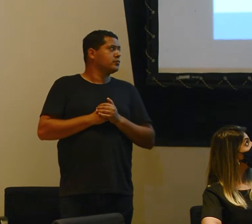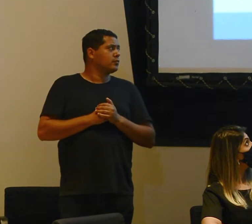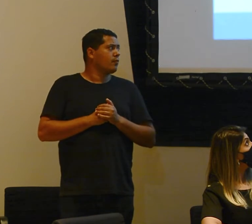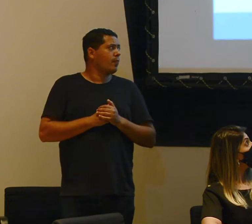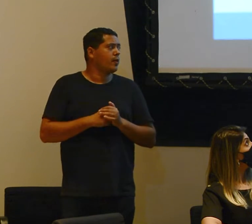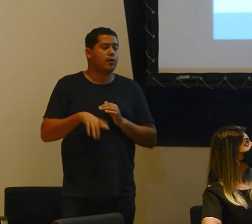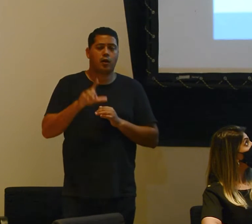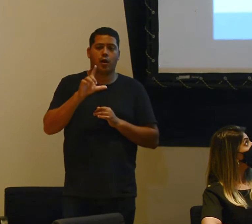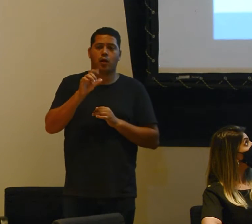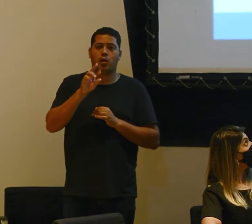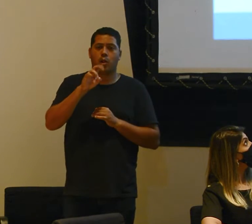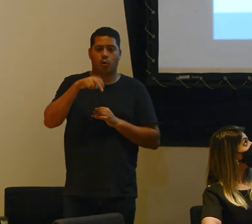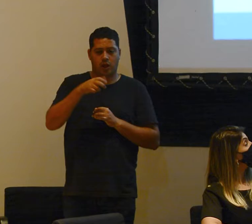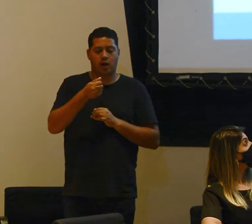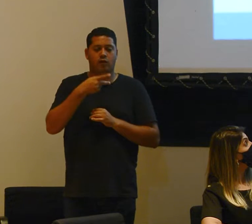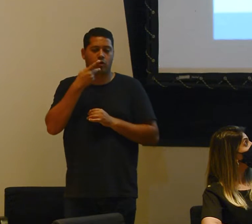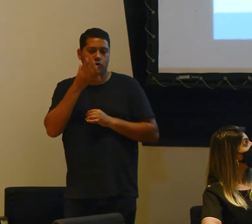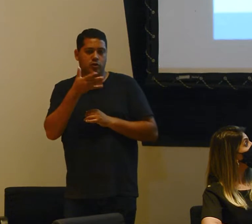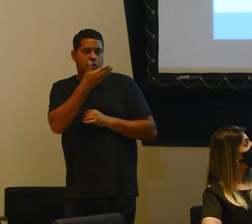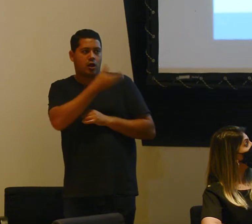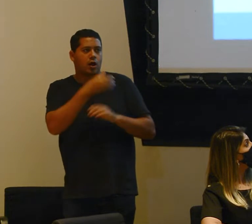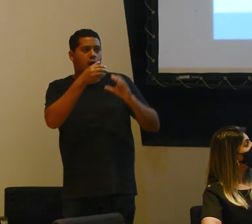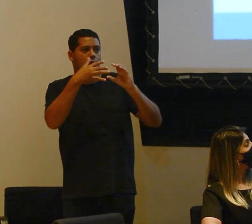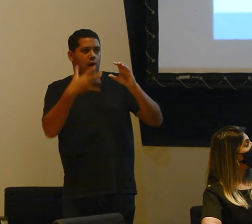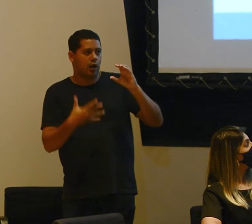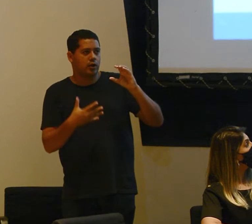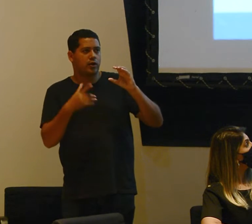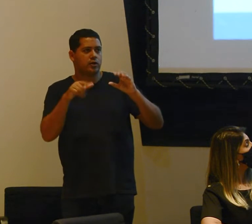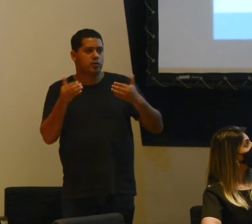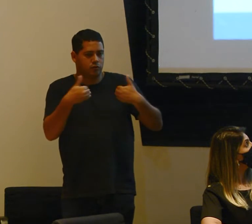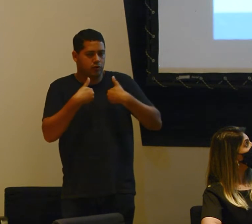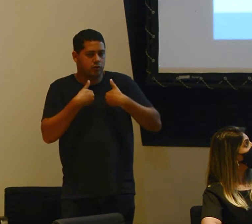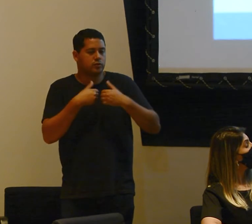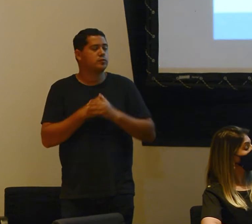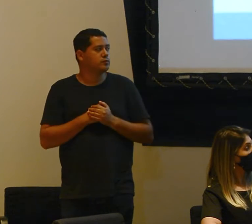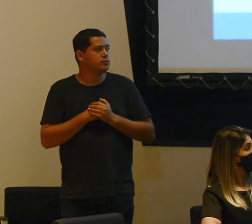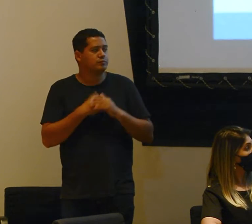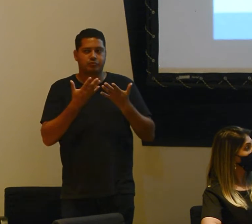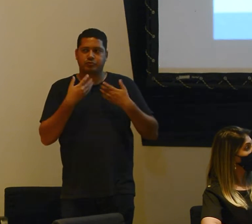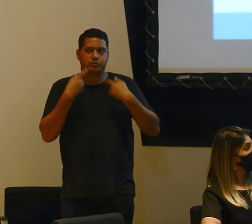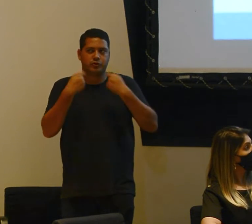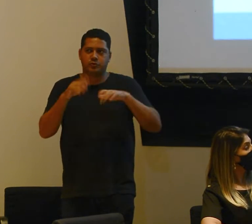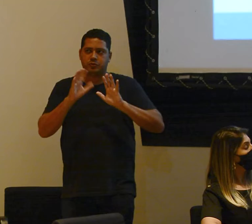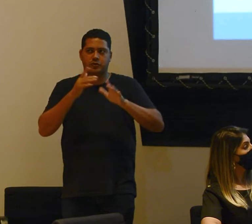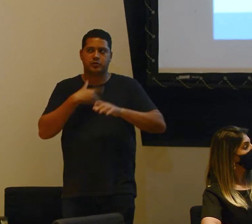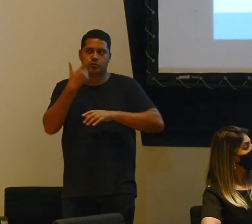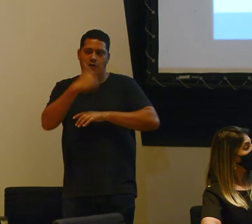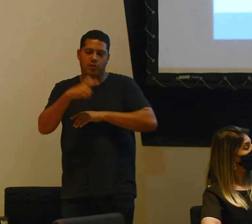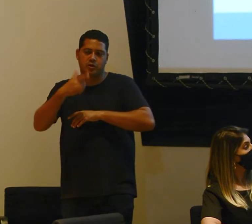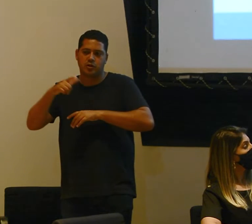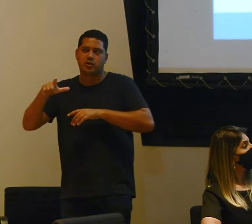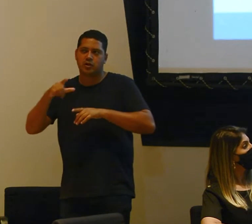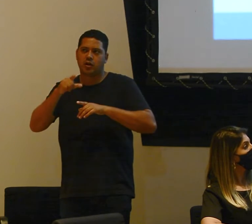A Lorena já falou sobre isso, sobre algumas características do TEA, então eu nem vou repetir, né, que é um transtorno